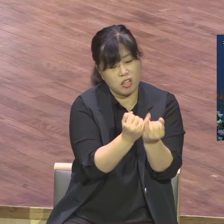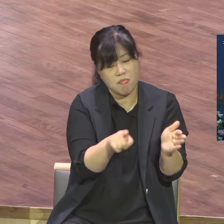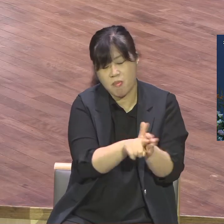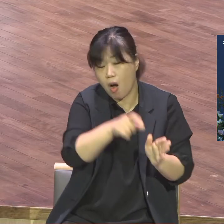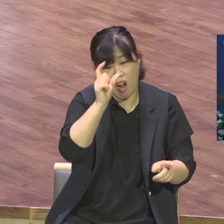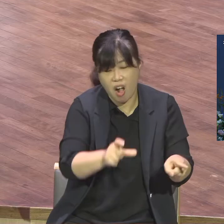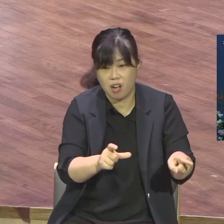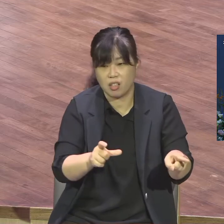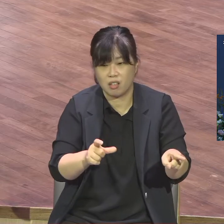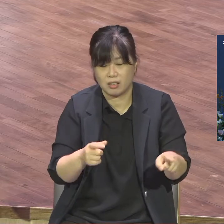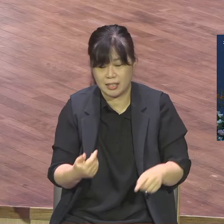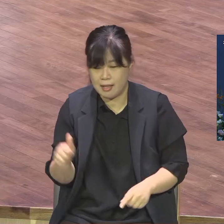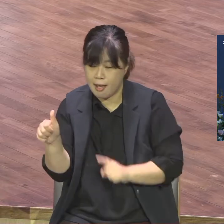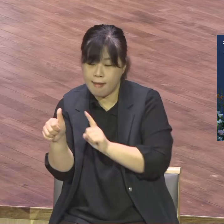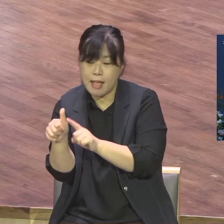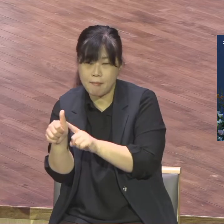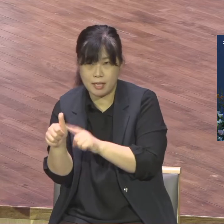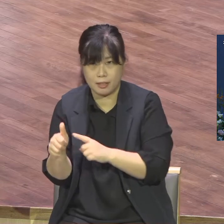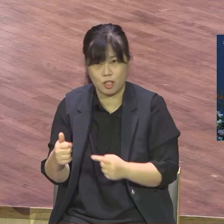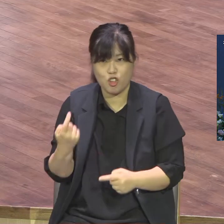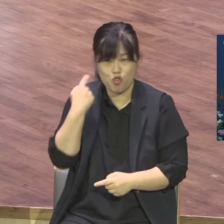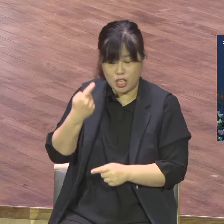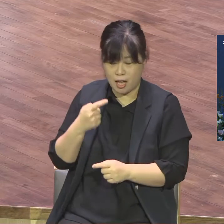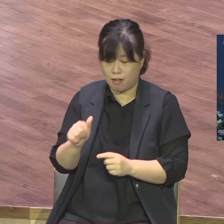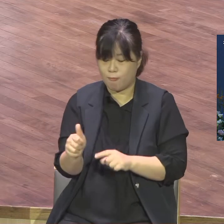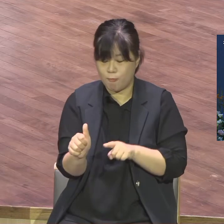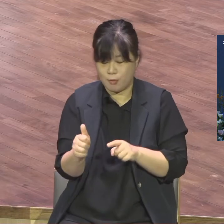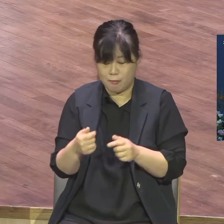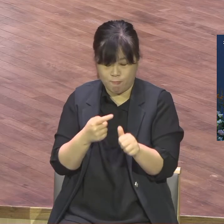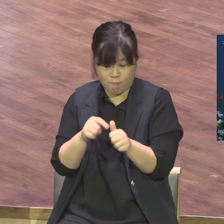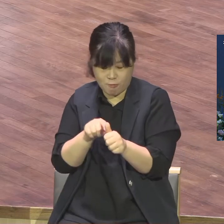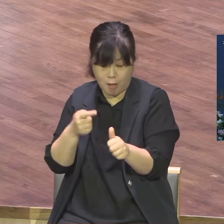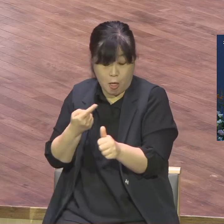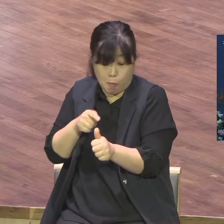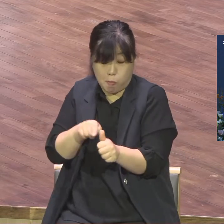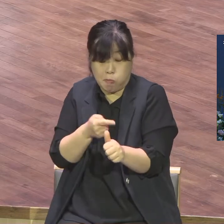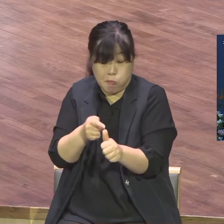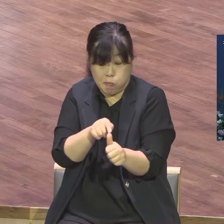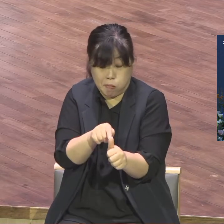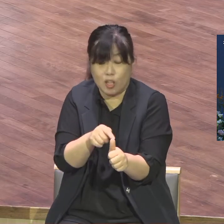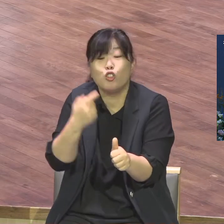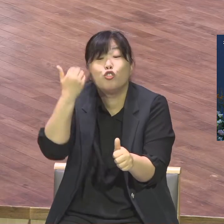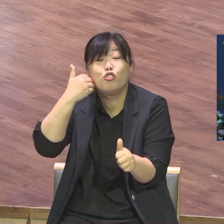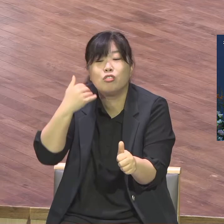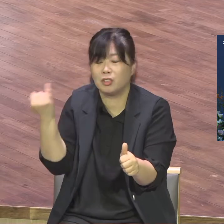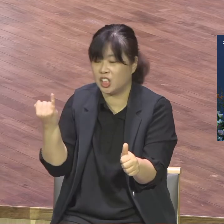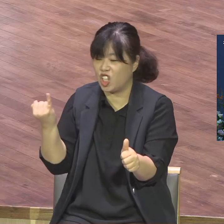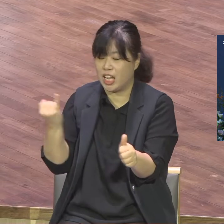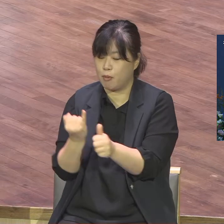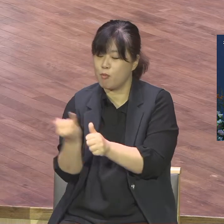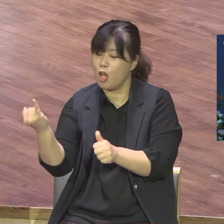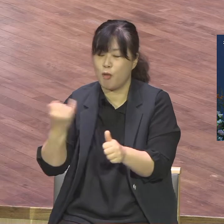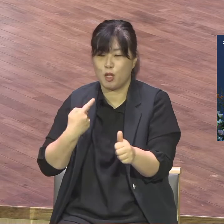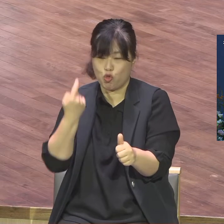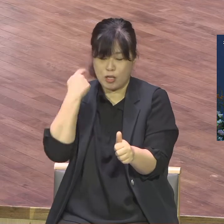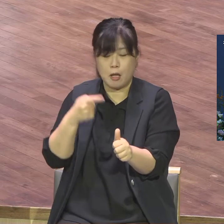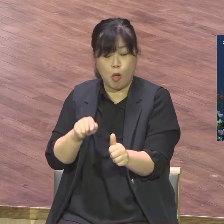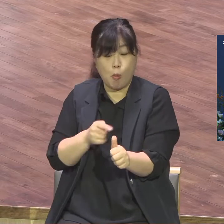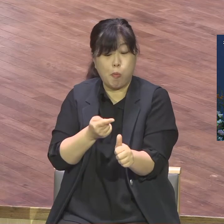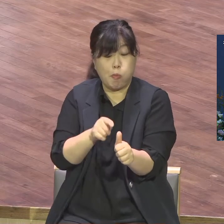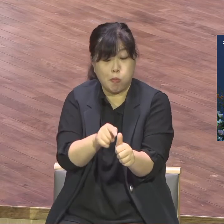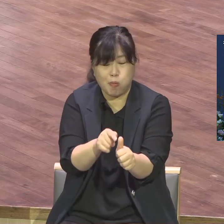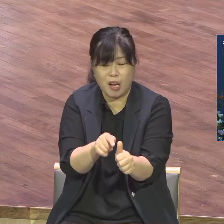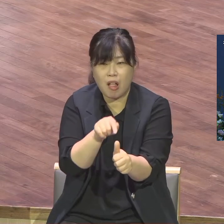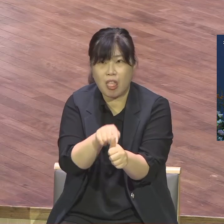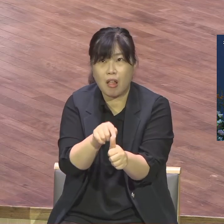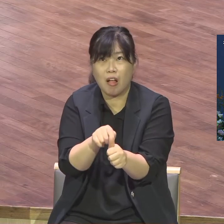나는 솔직히. 분별하는 장로님들도 있습니다. 물론. 여자 말 안 듣는 장로도 있고 똑똑똑